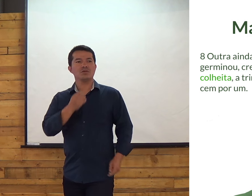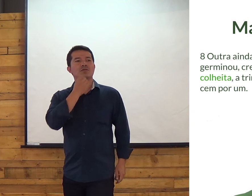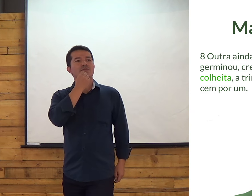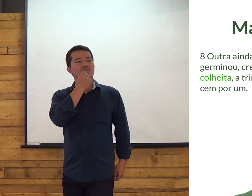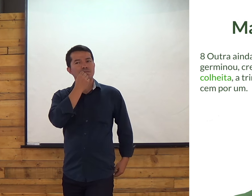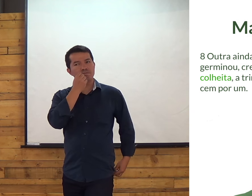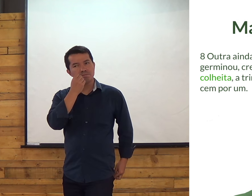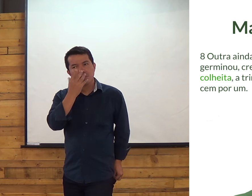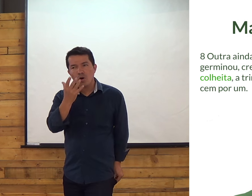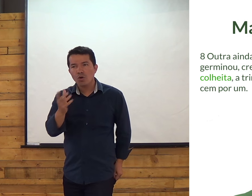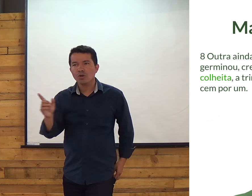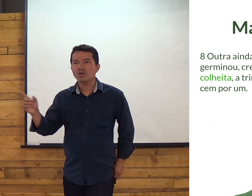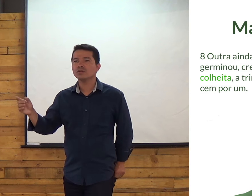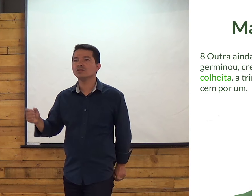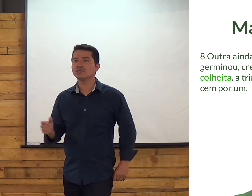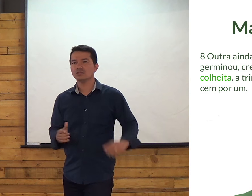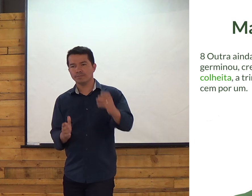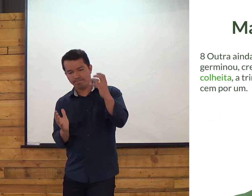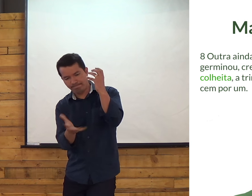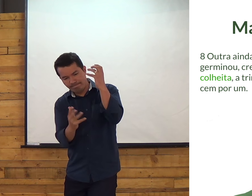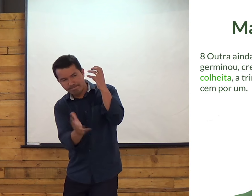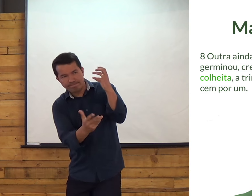E deu o quê? Uma boa colheita.